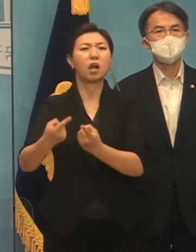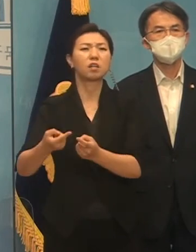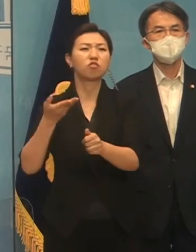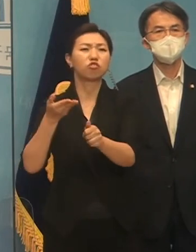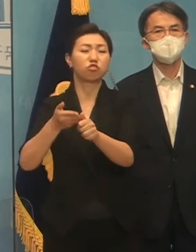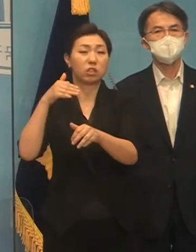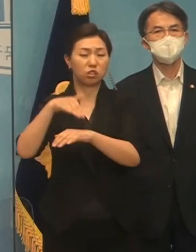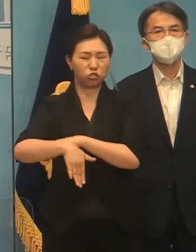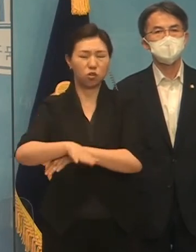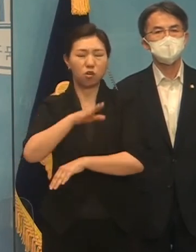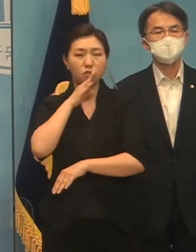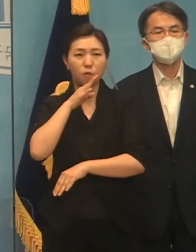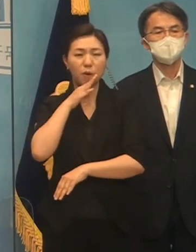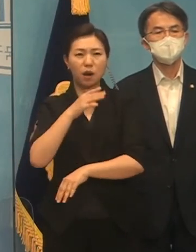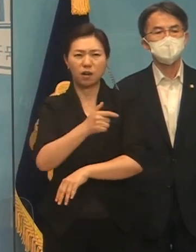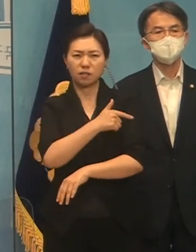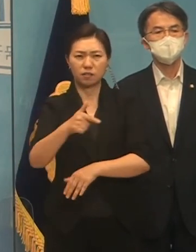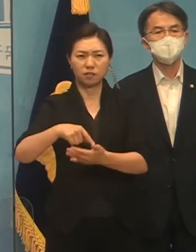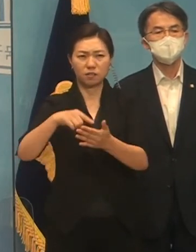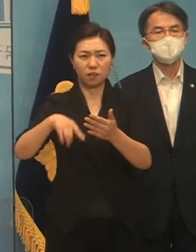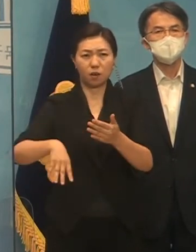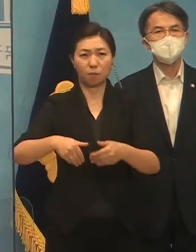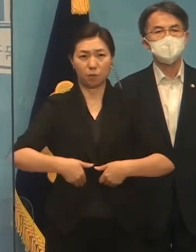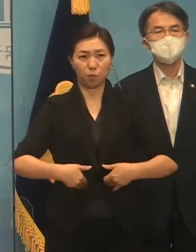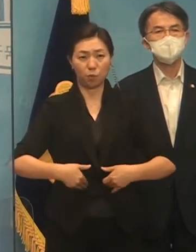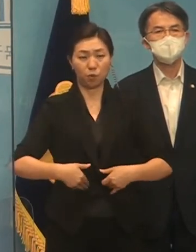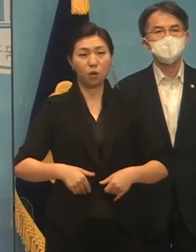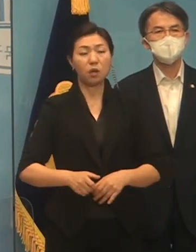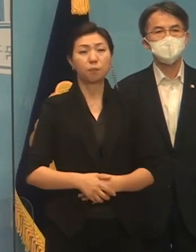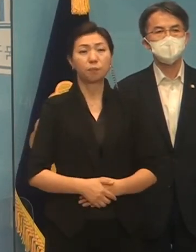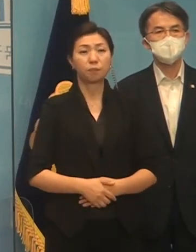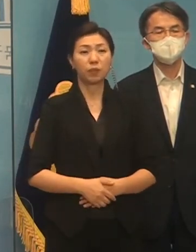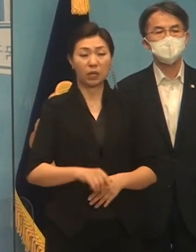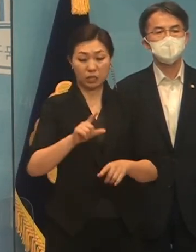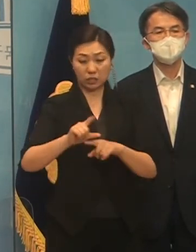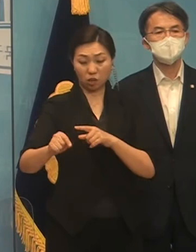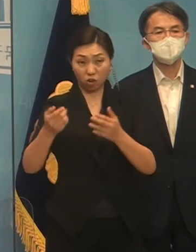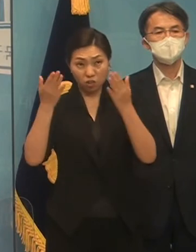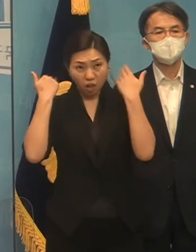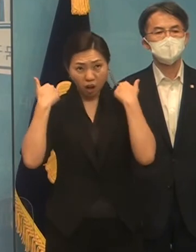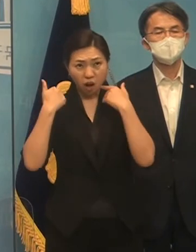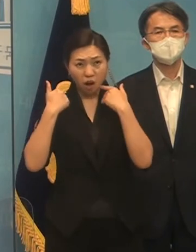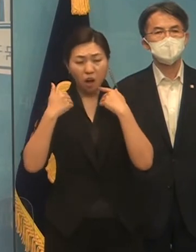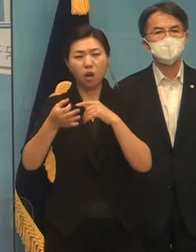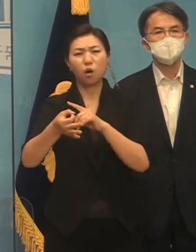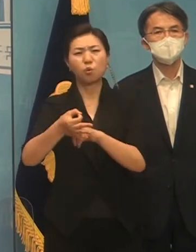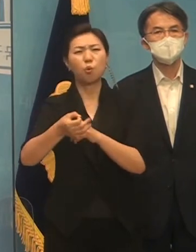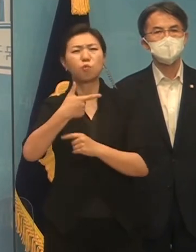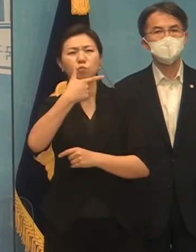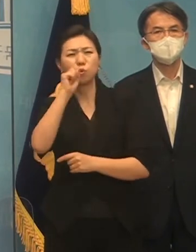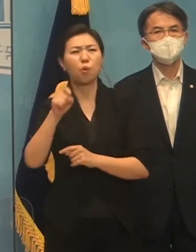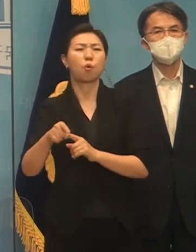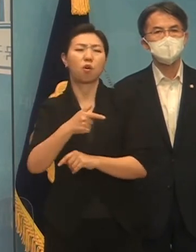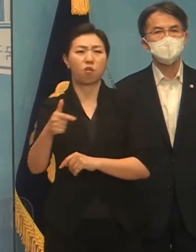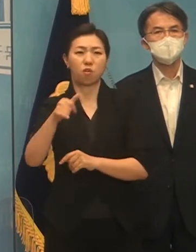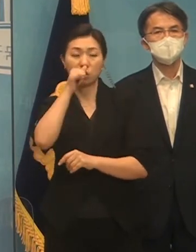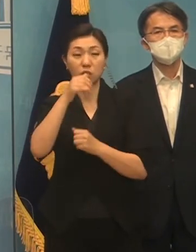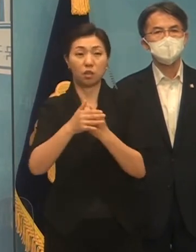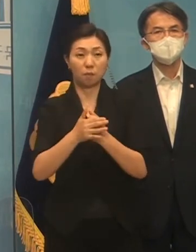대학들은 벚꽃 피는 순서대로 문을 닫는다고 합니다. 지역 대학들부터 등록금을 내지 않도록 해야